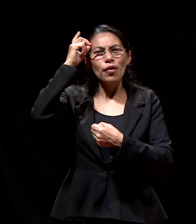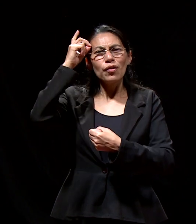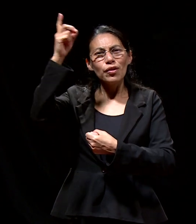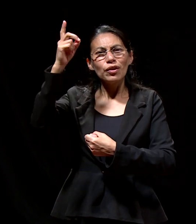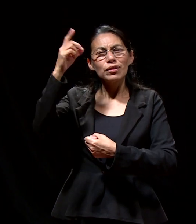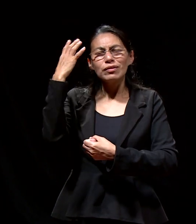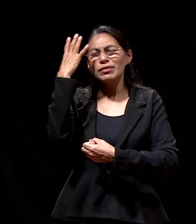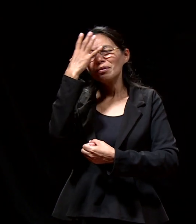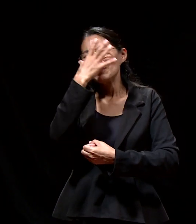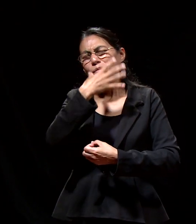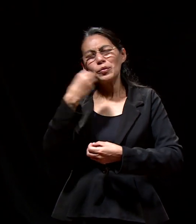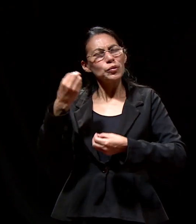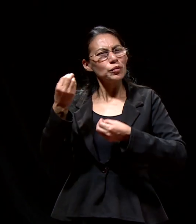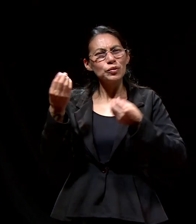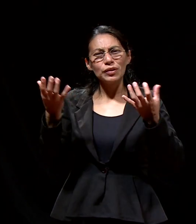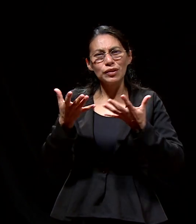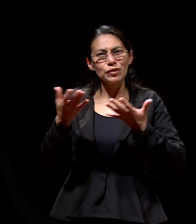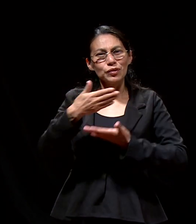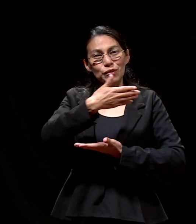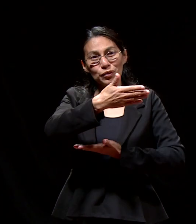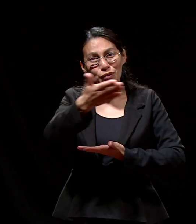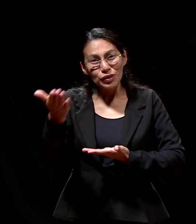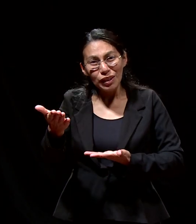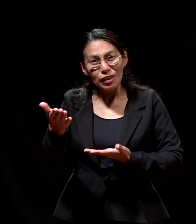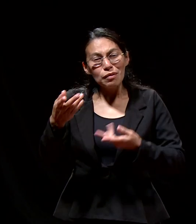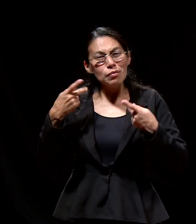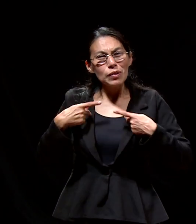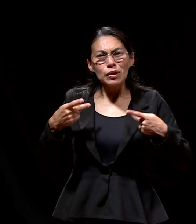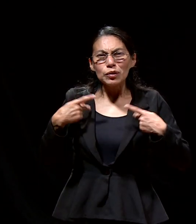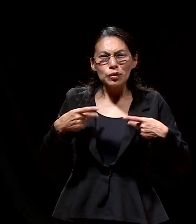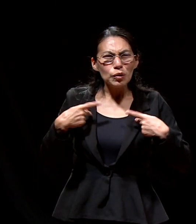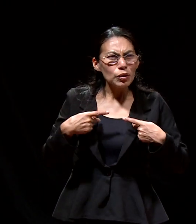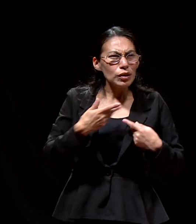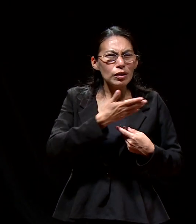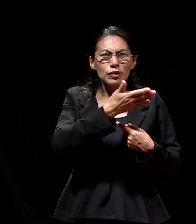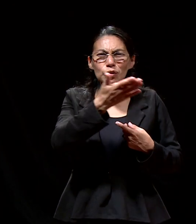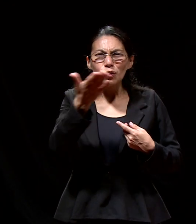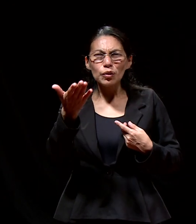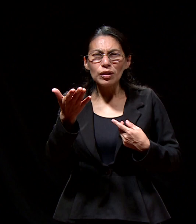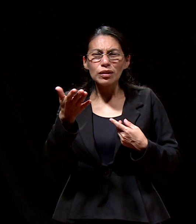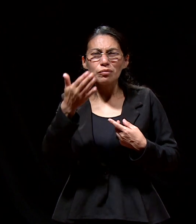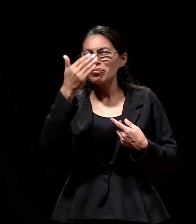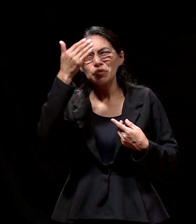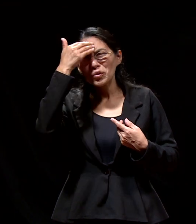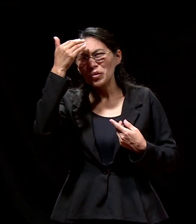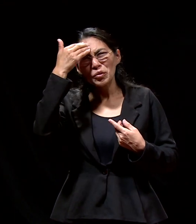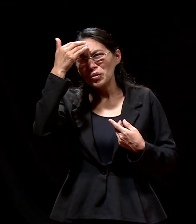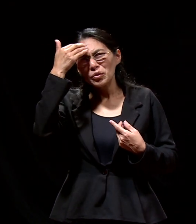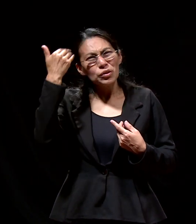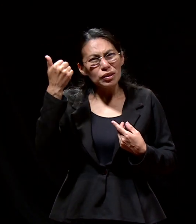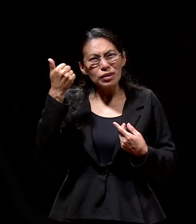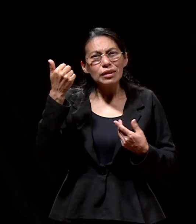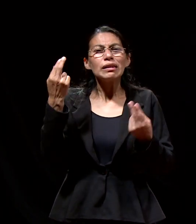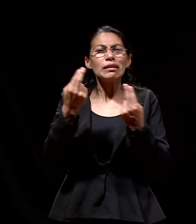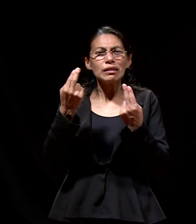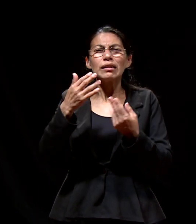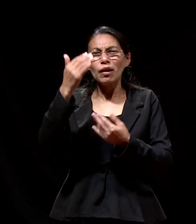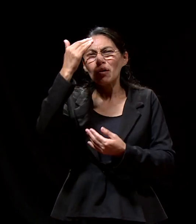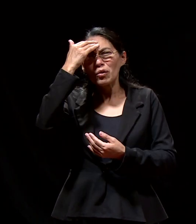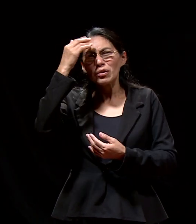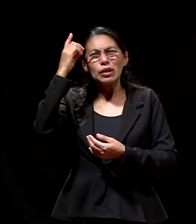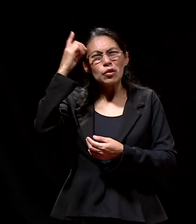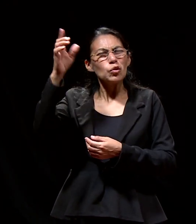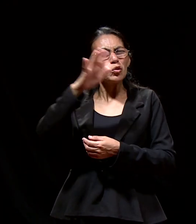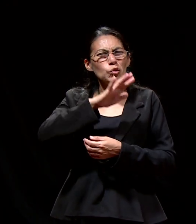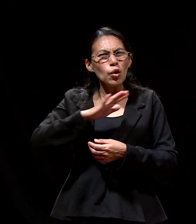hecho maravillas con ustedes y el mundo necesita conocer al Dios de lo imposible tú Dios